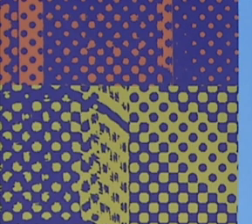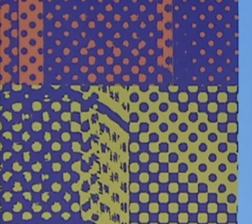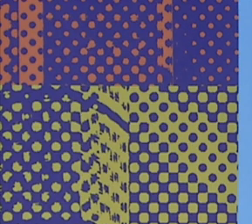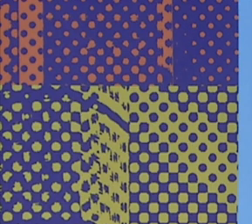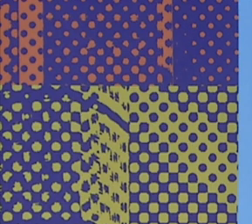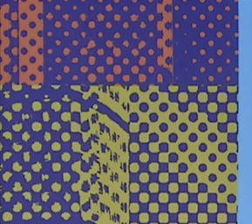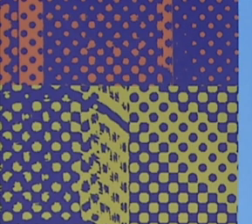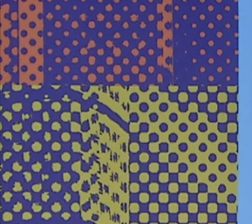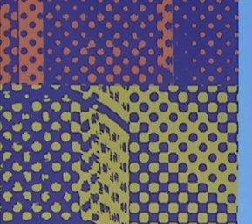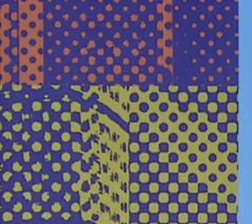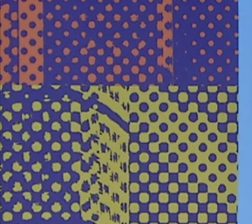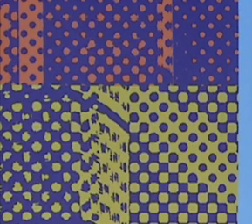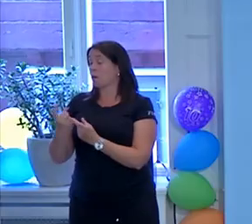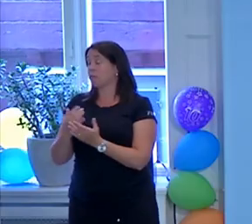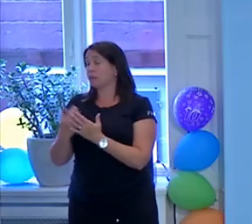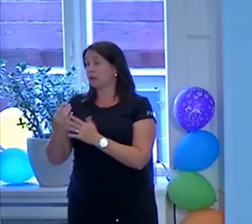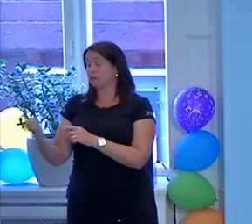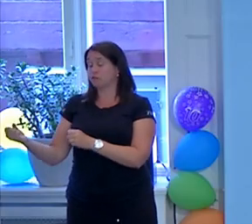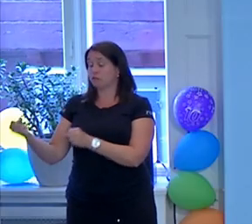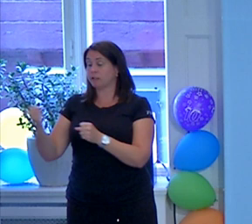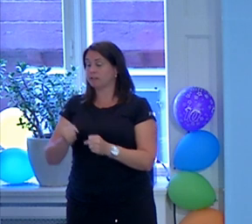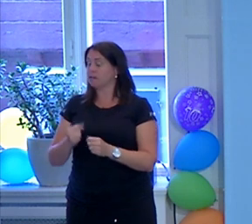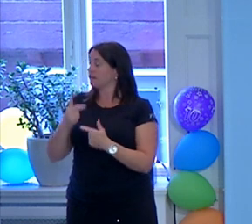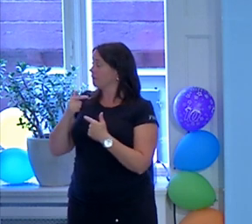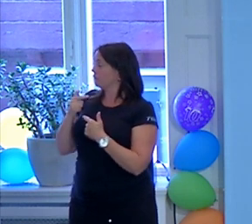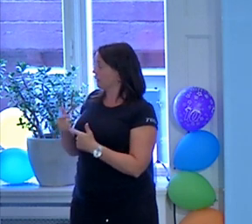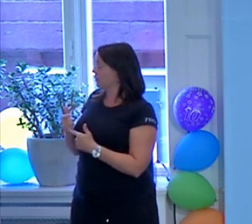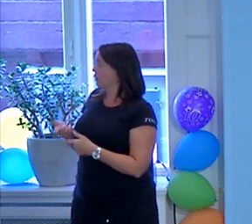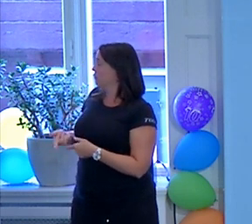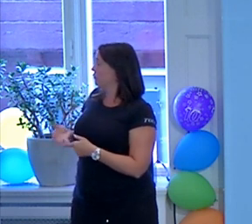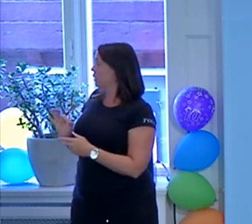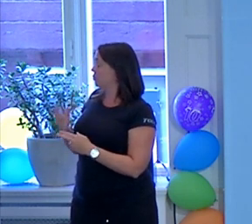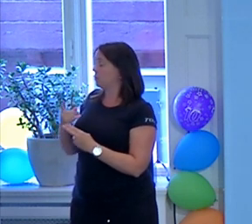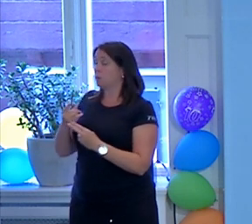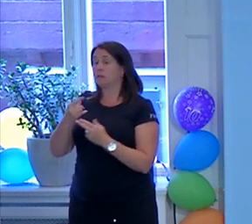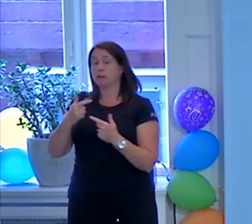till just Sverige och jobba här. Tack så mycket Filip Sandberg och tack så